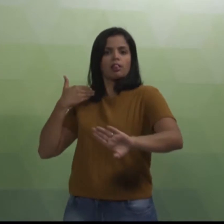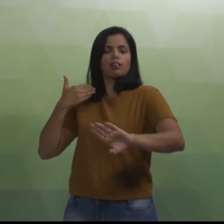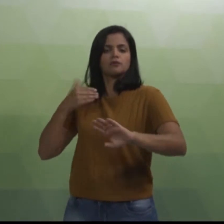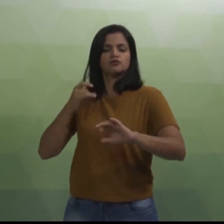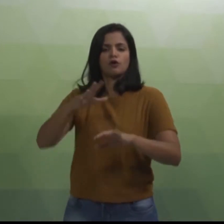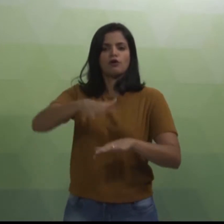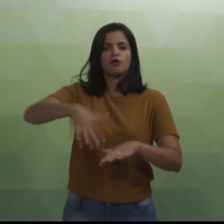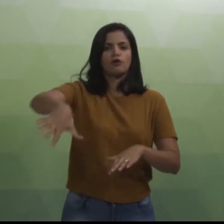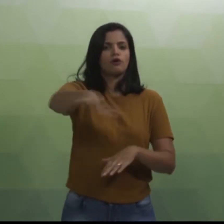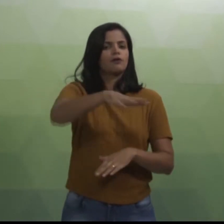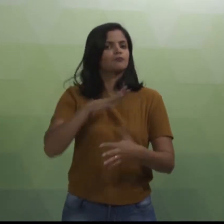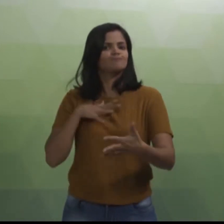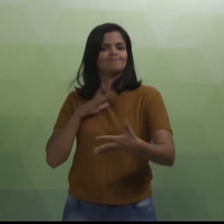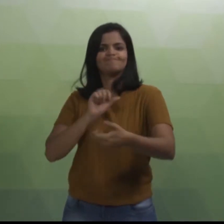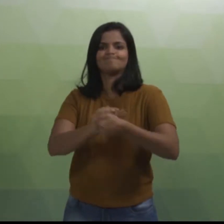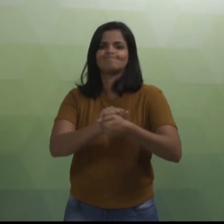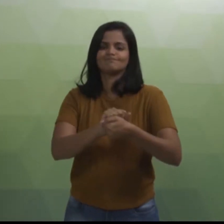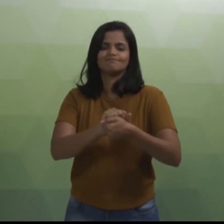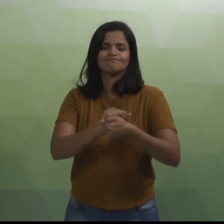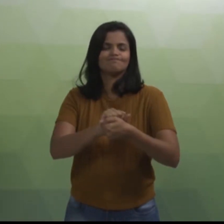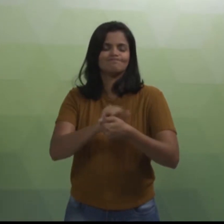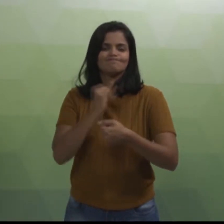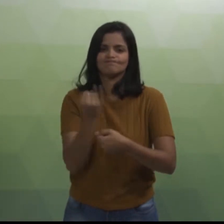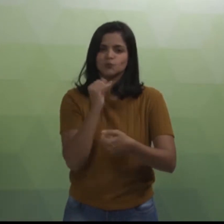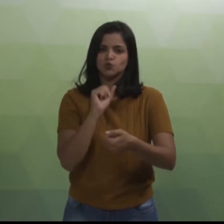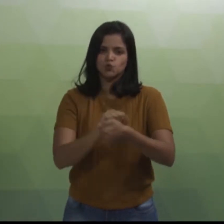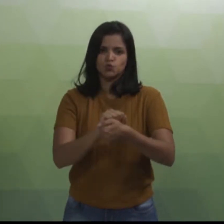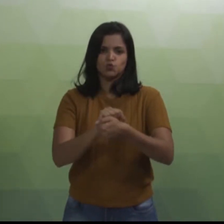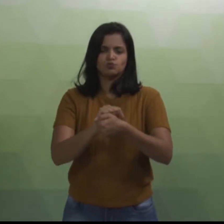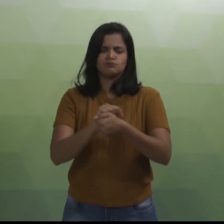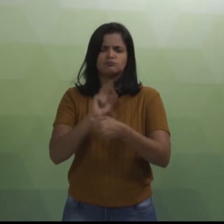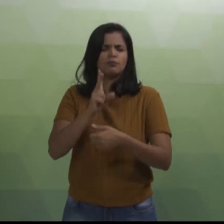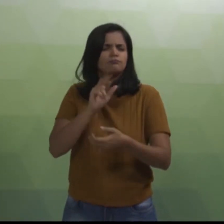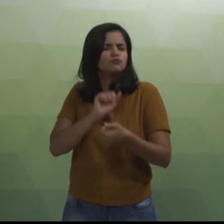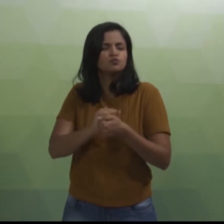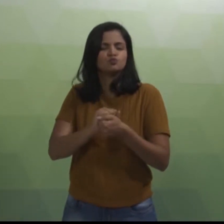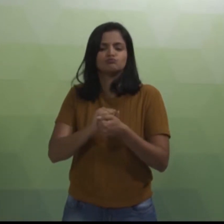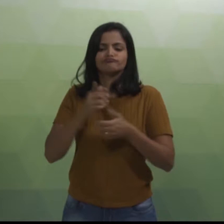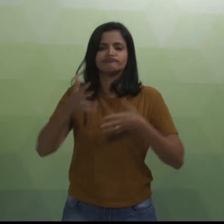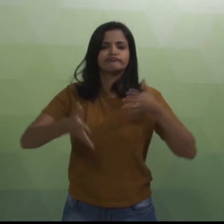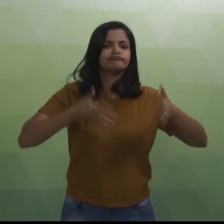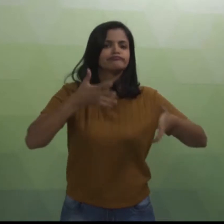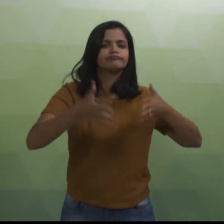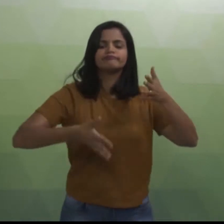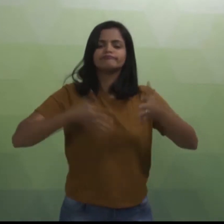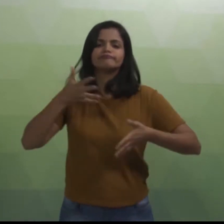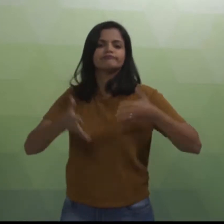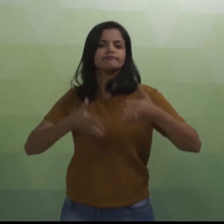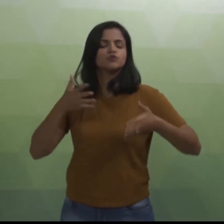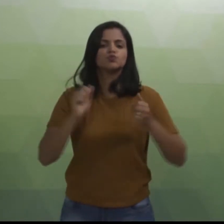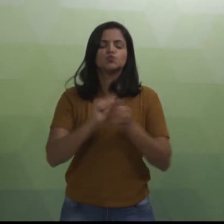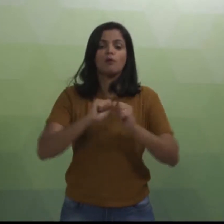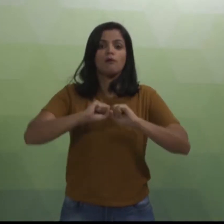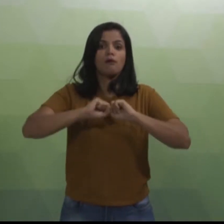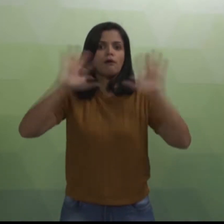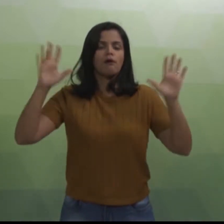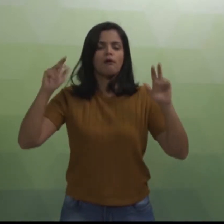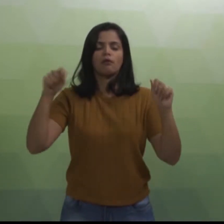marcação corporal. Perceba, o corpo não pode estar separado da sinalização. É necessário que